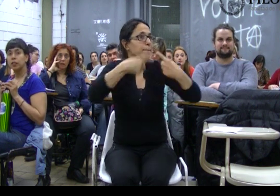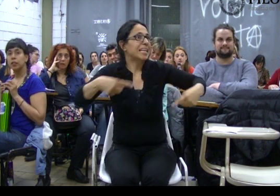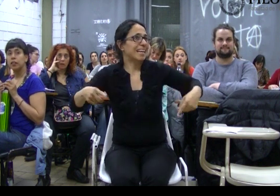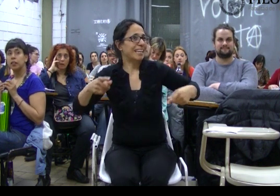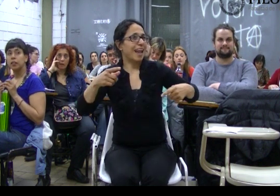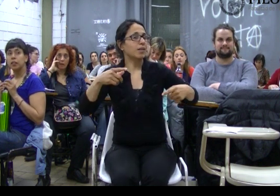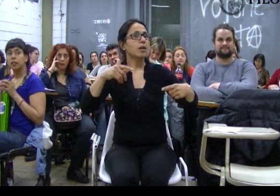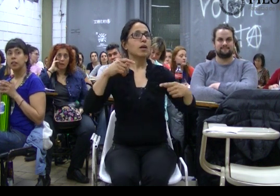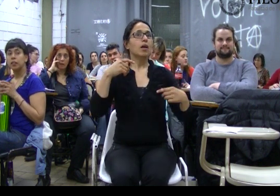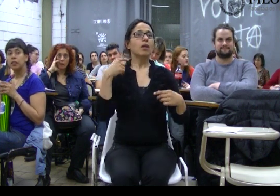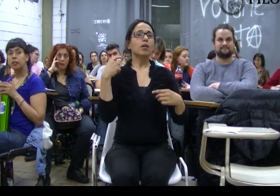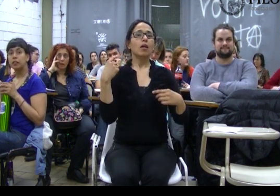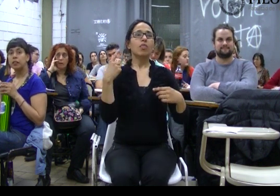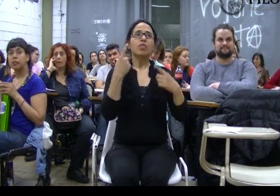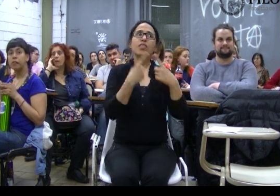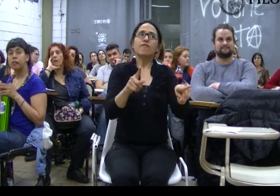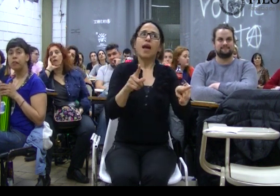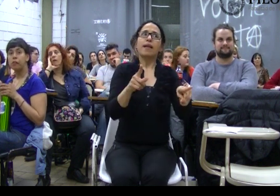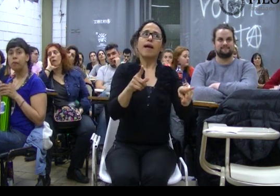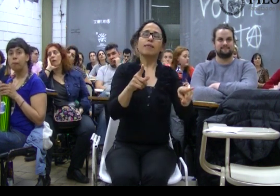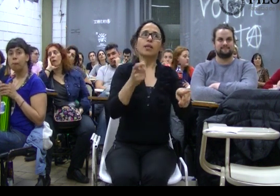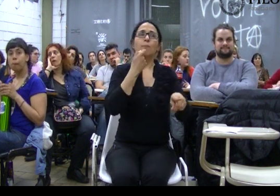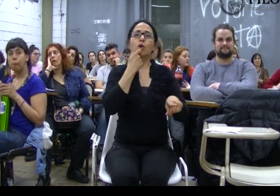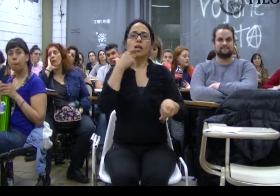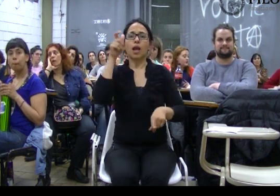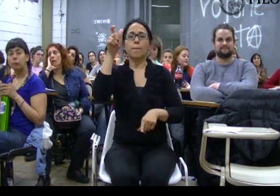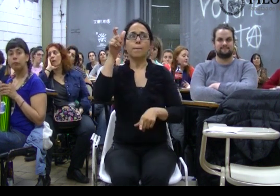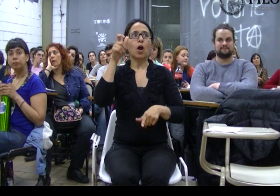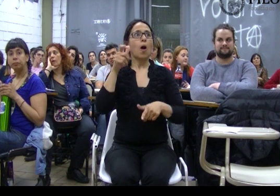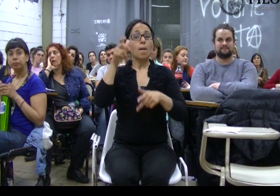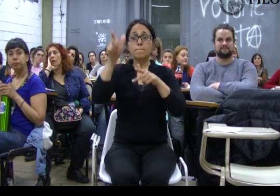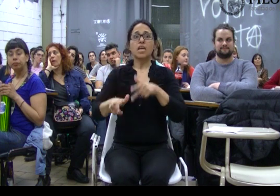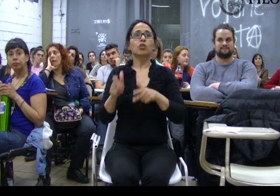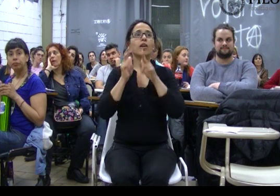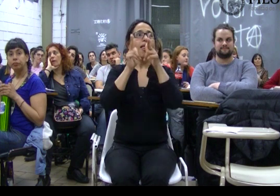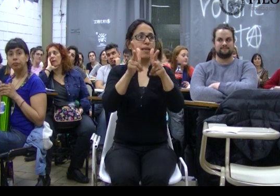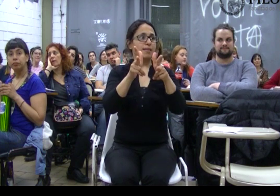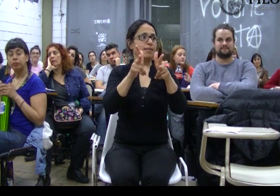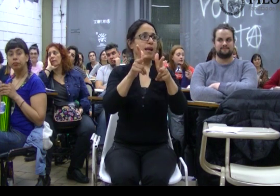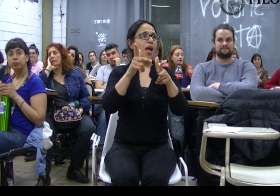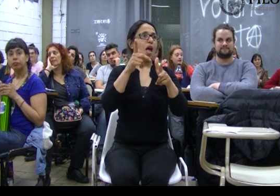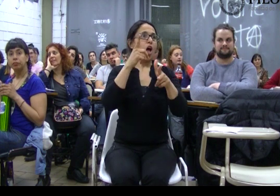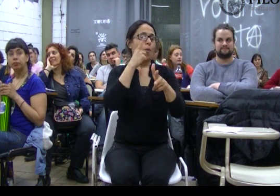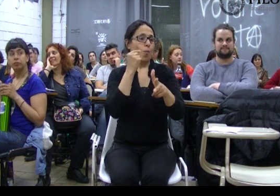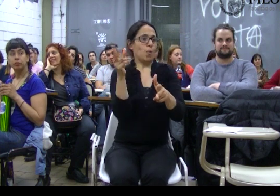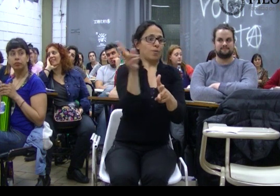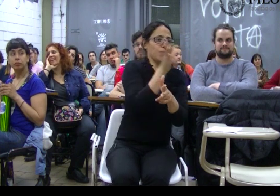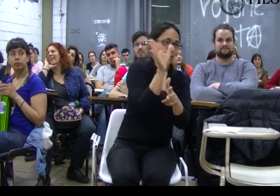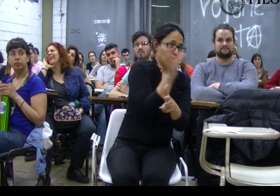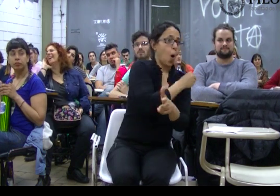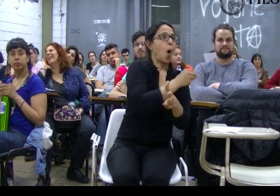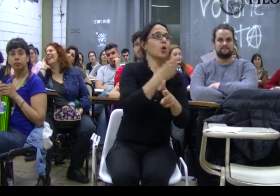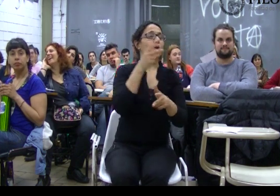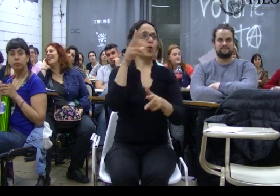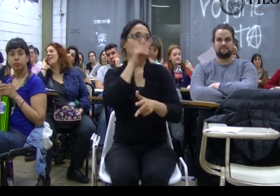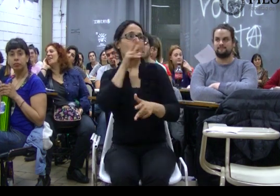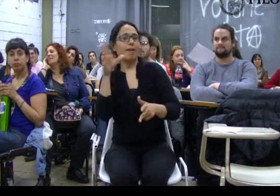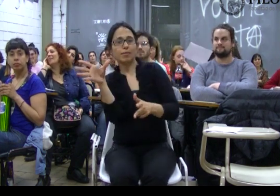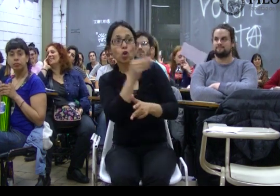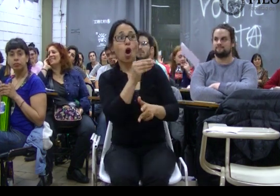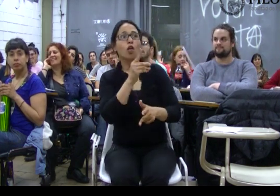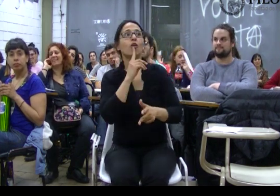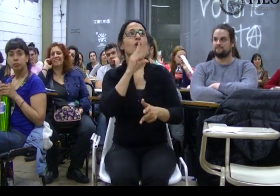bueno, no es lo mismo que alguien esté diciendo todas, todos, todes, que